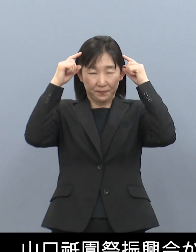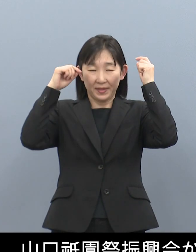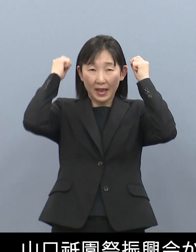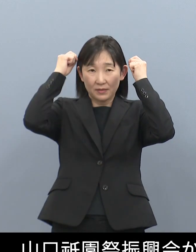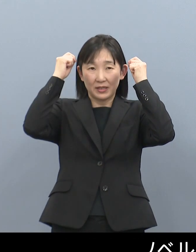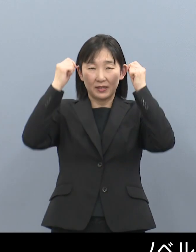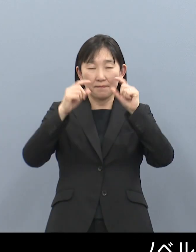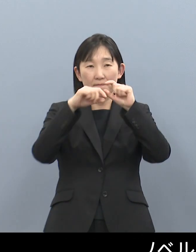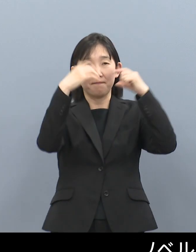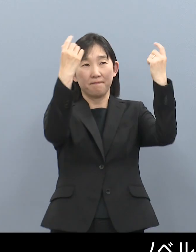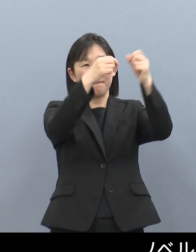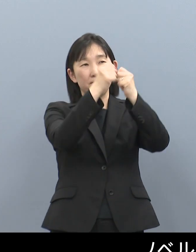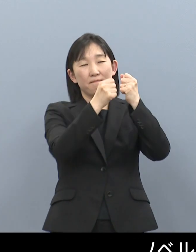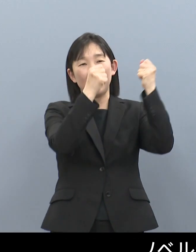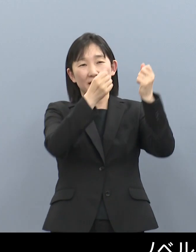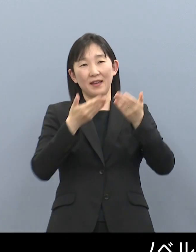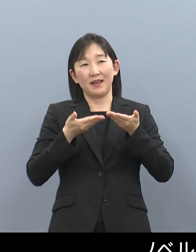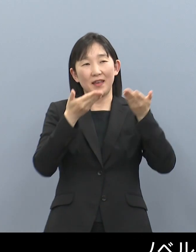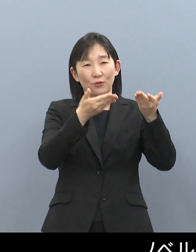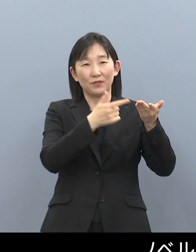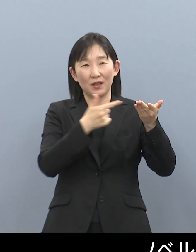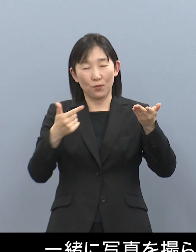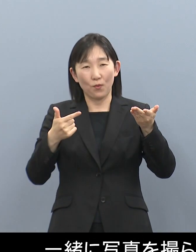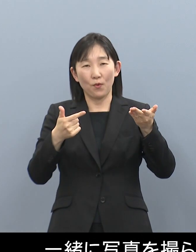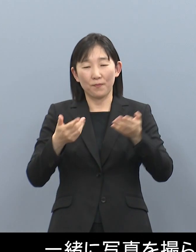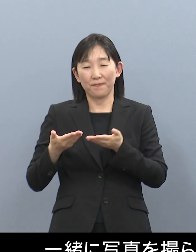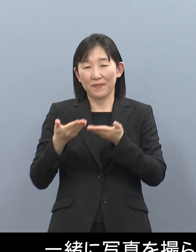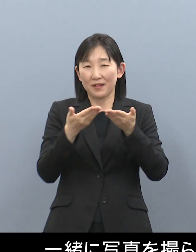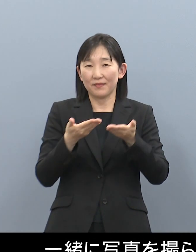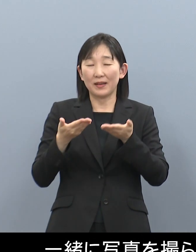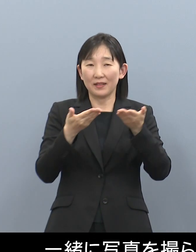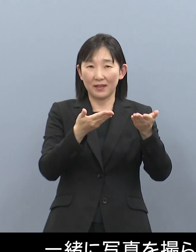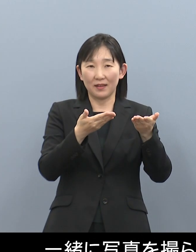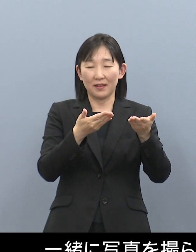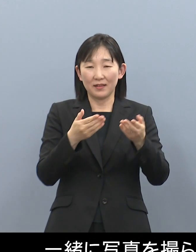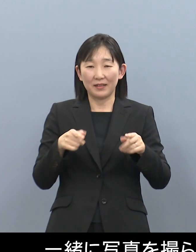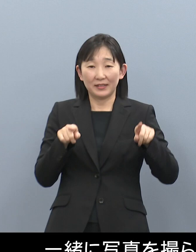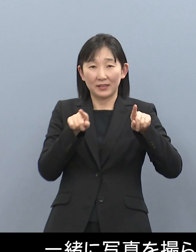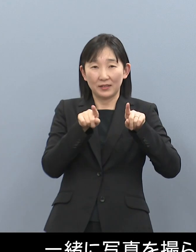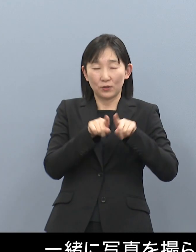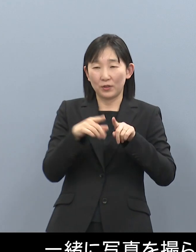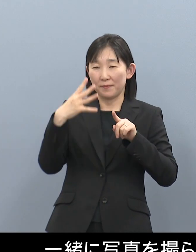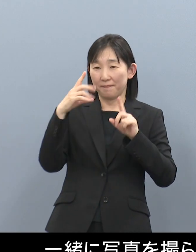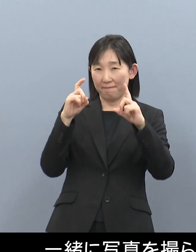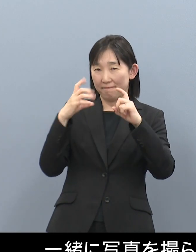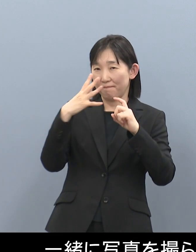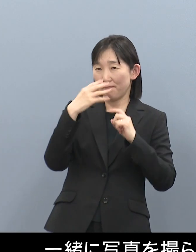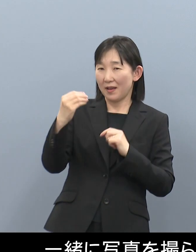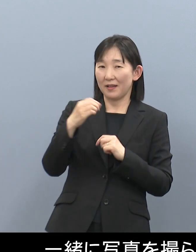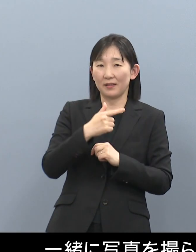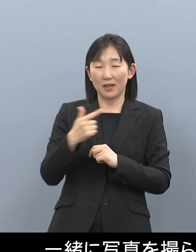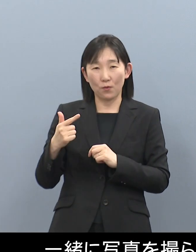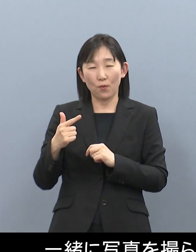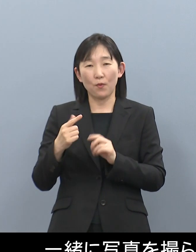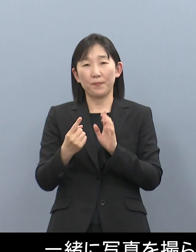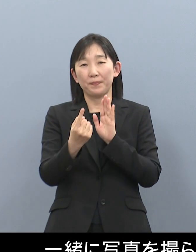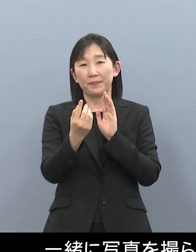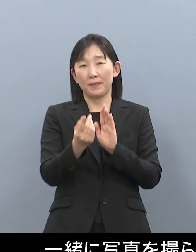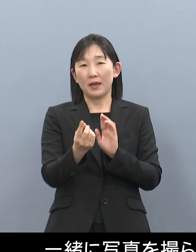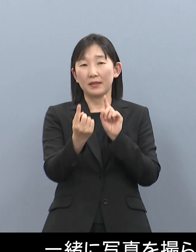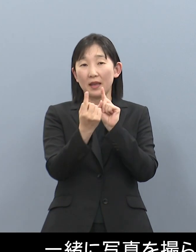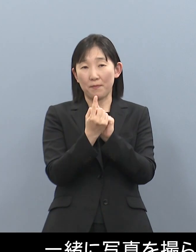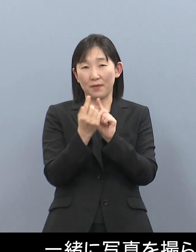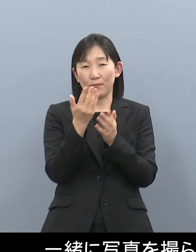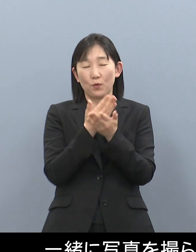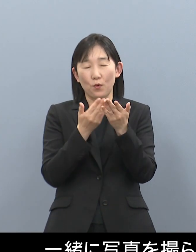などノベルティ配布を行いまして一緒に写真を撮らせていただきながら対面交流を大切にしてまいった